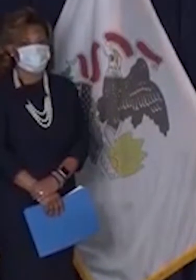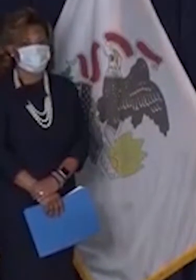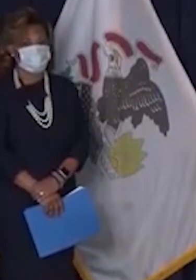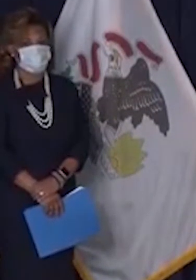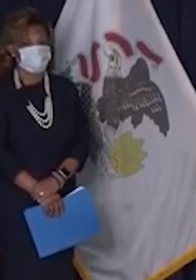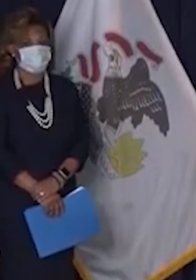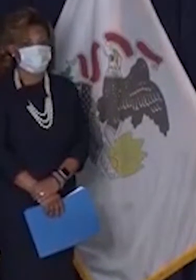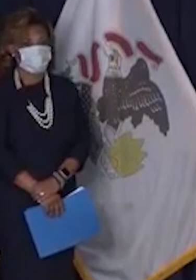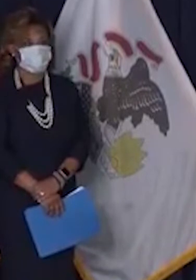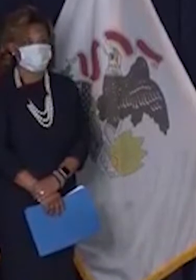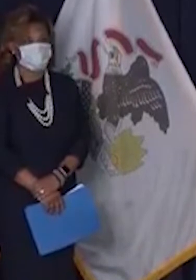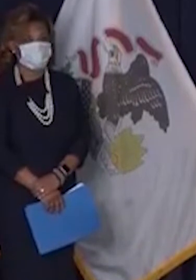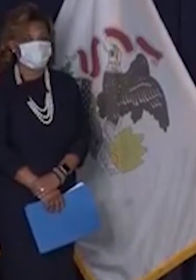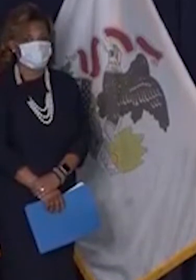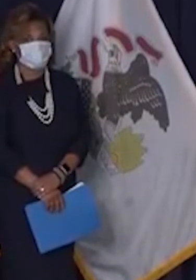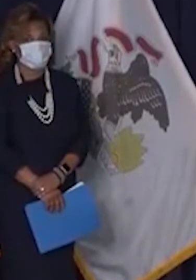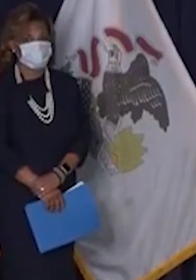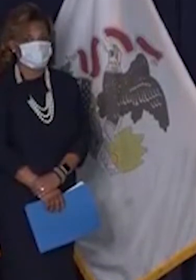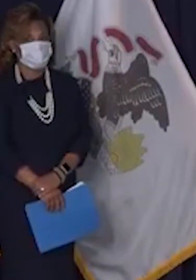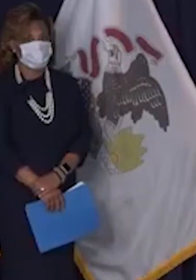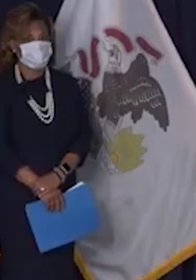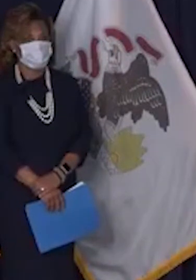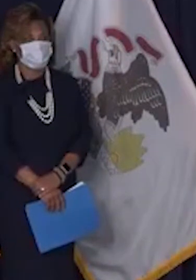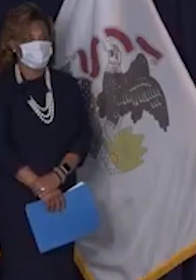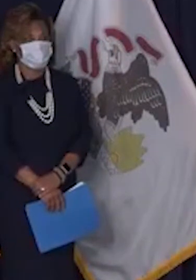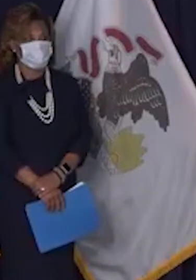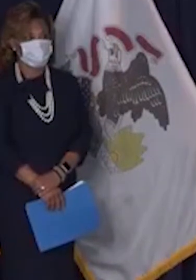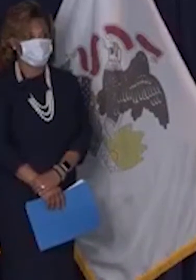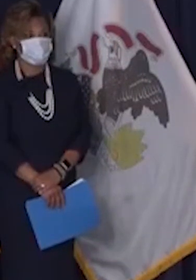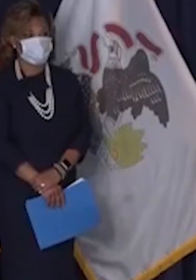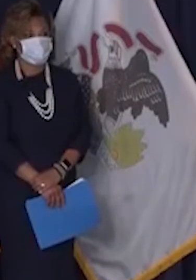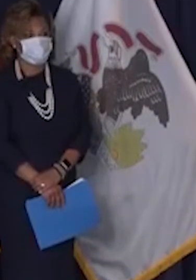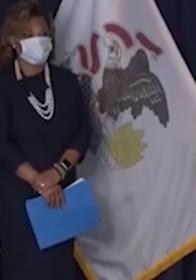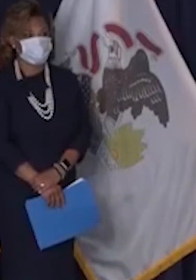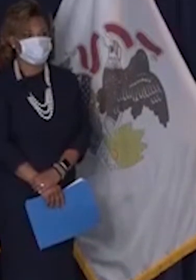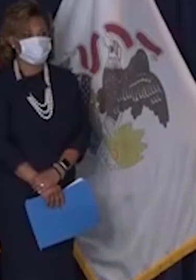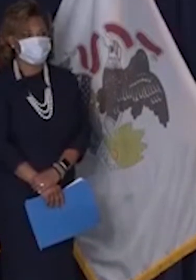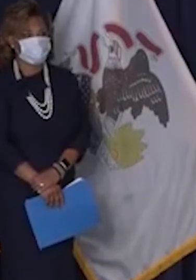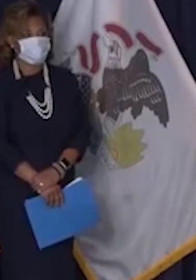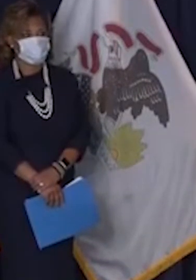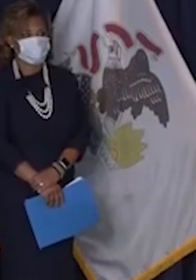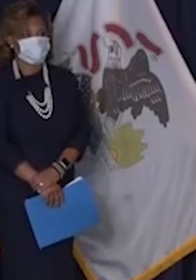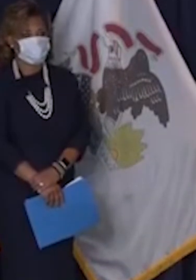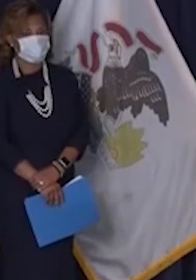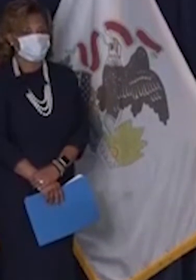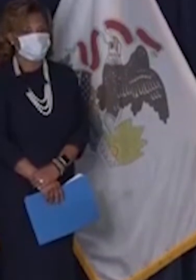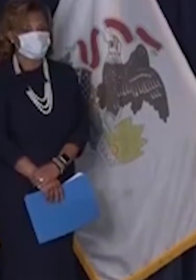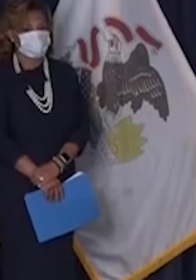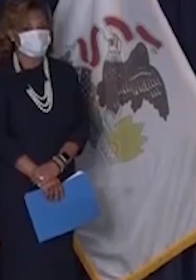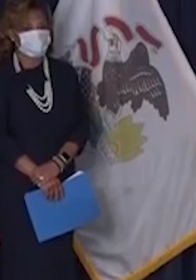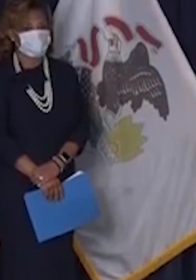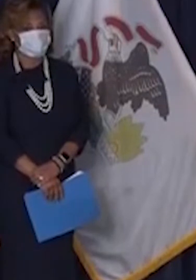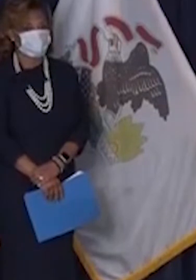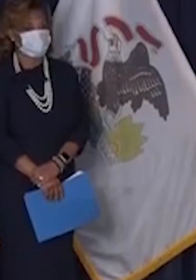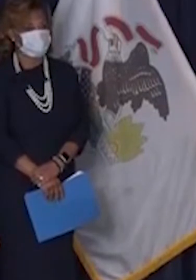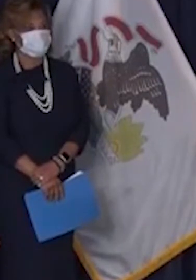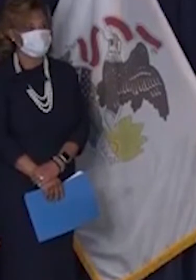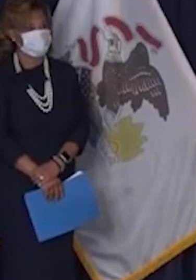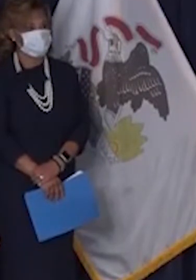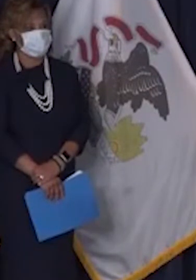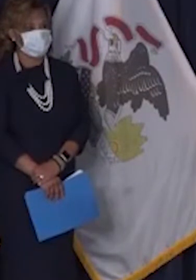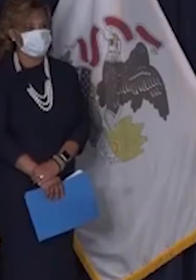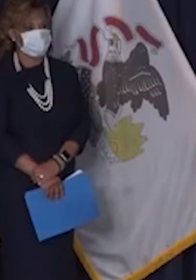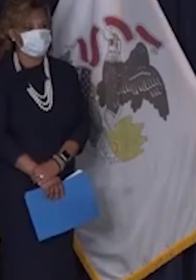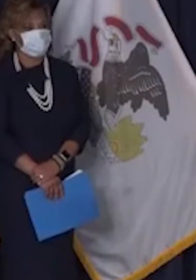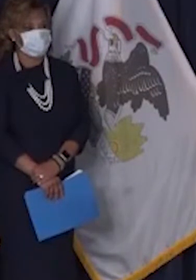par. Desde que se suspendió la enseñanza el 17 de marzo, las escuelas de todo el estado